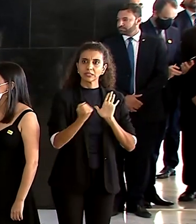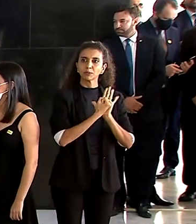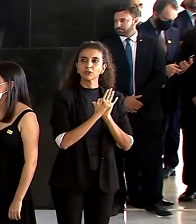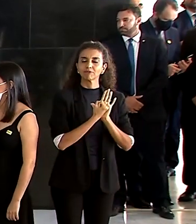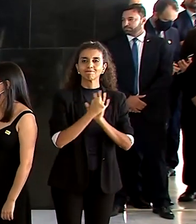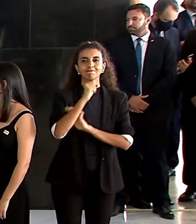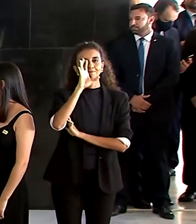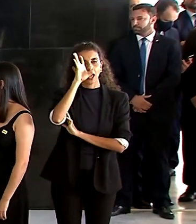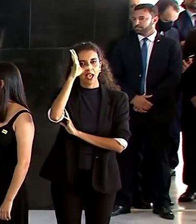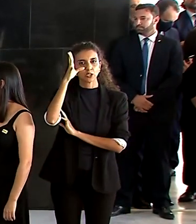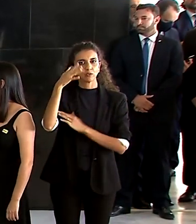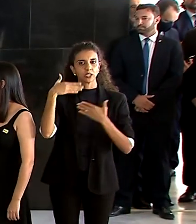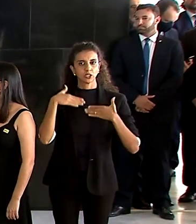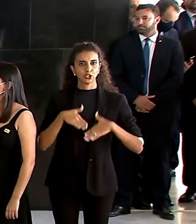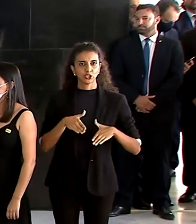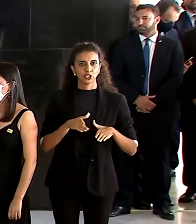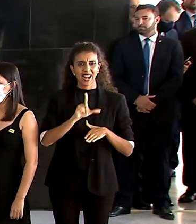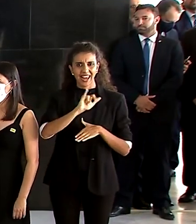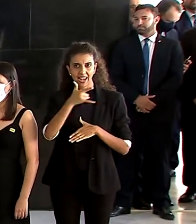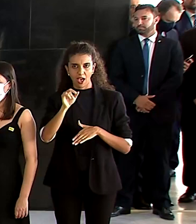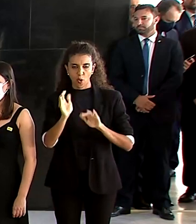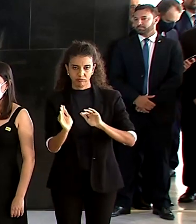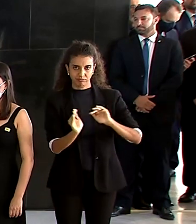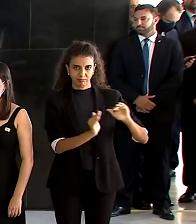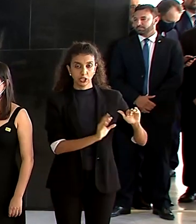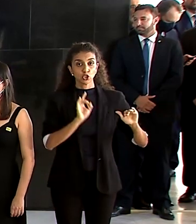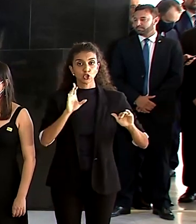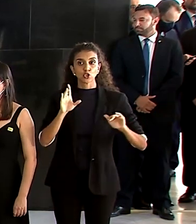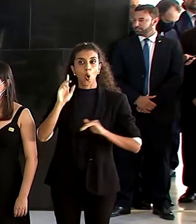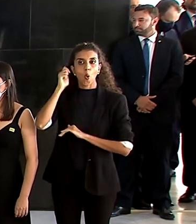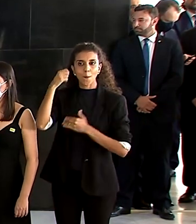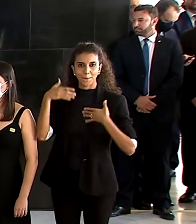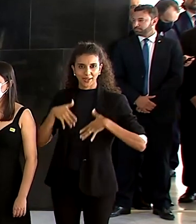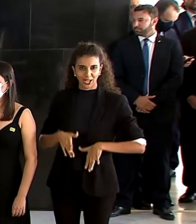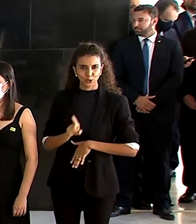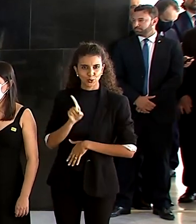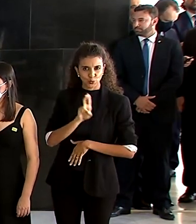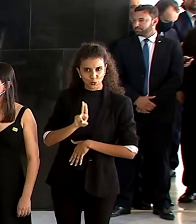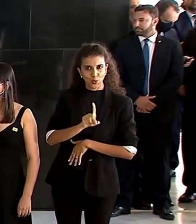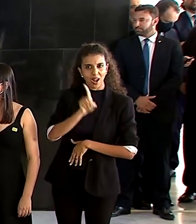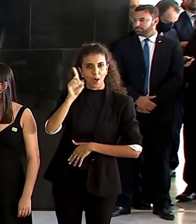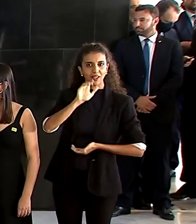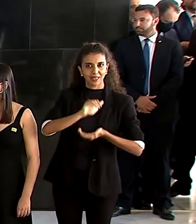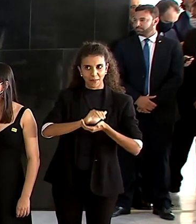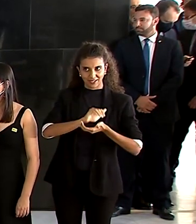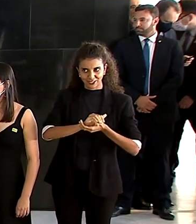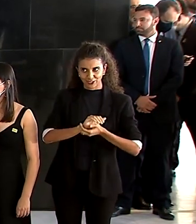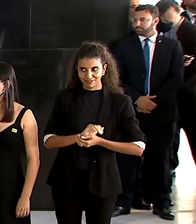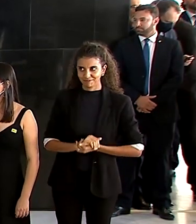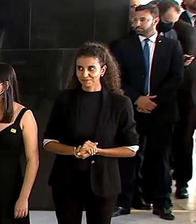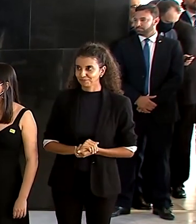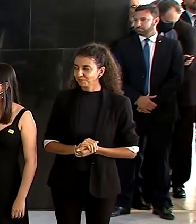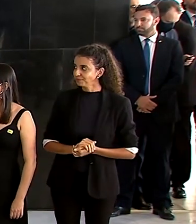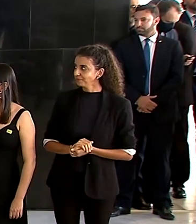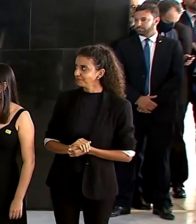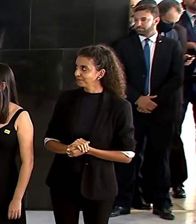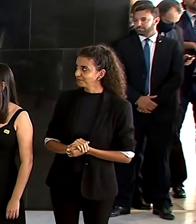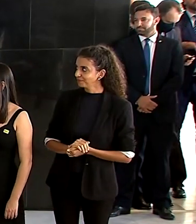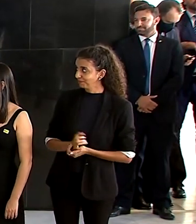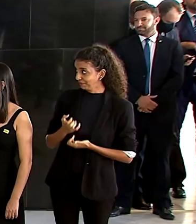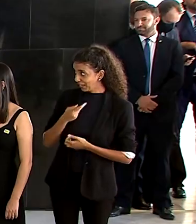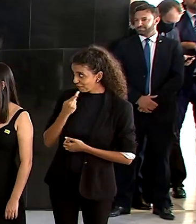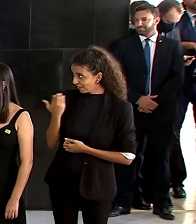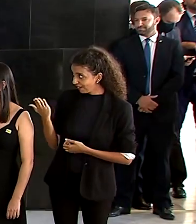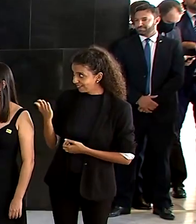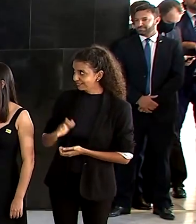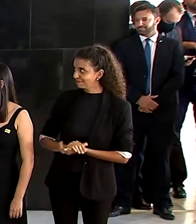resolvemos tirá-lo do leilão e vamos colocar apenas o preto que foi usado no Itamaraty com a joia. Quer falar alguma coisa, Marie?